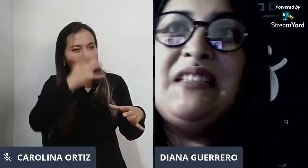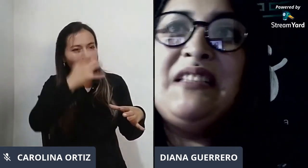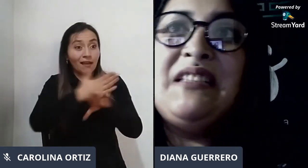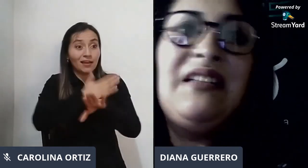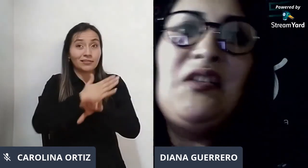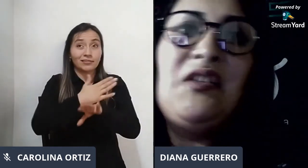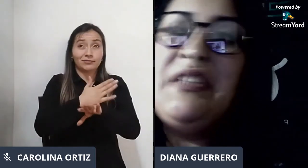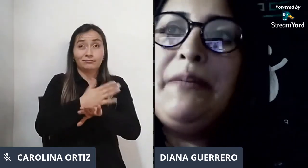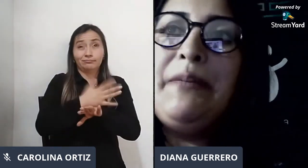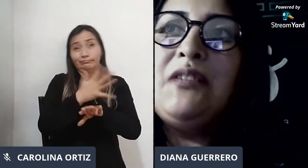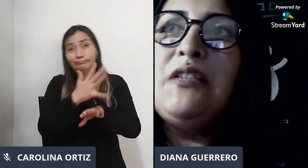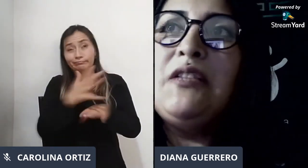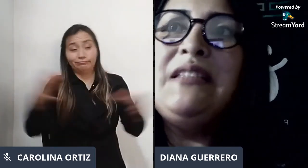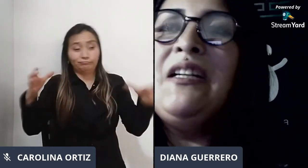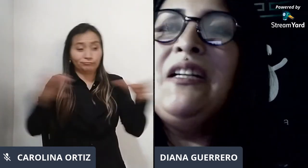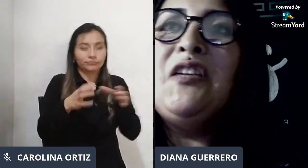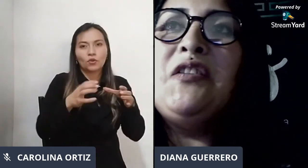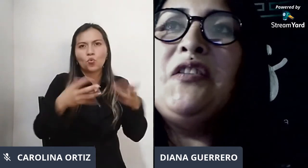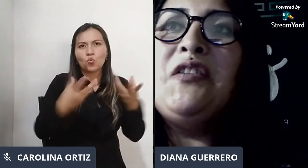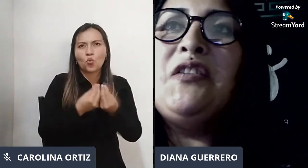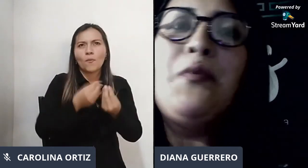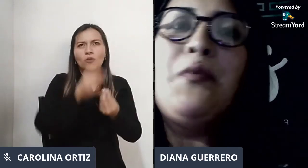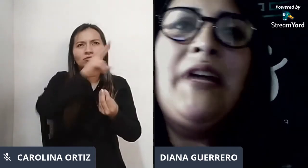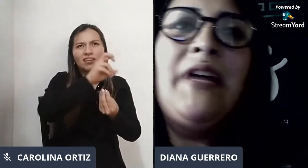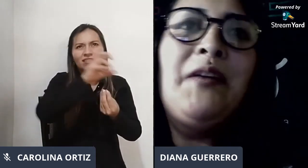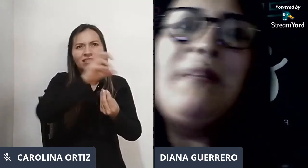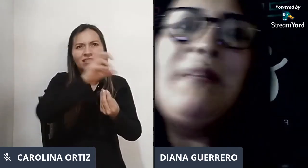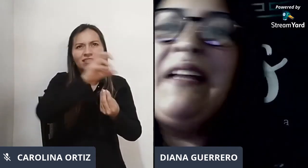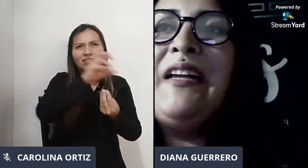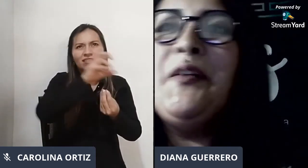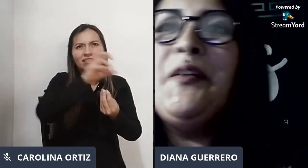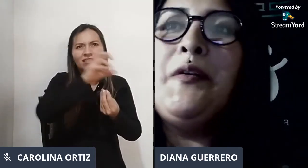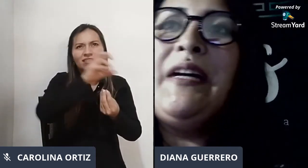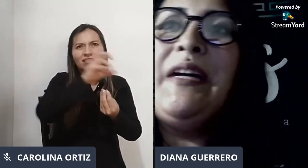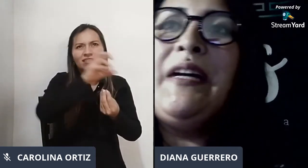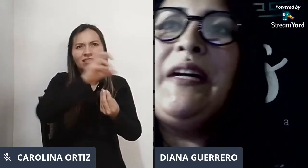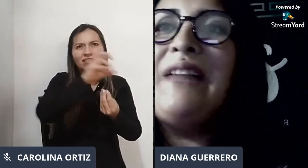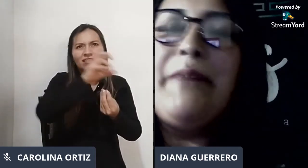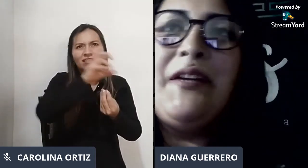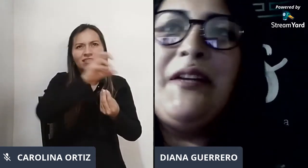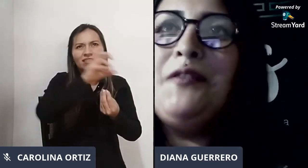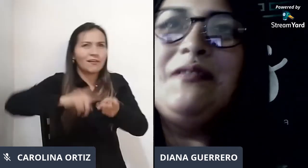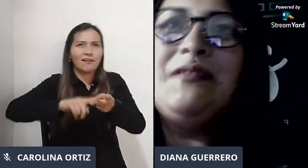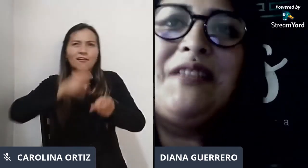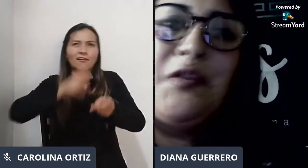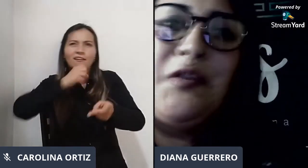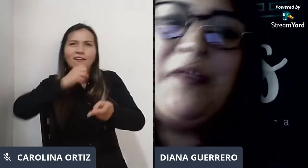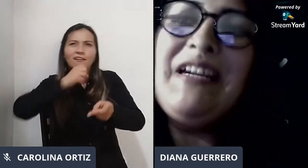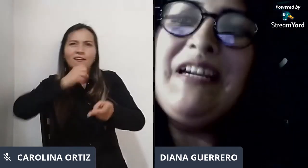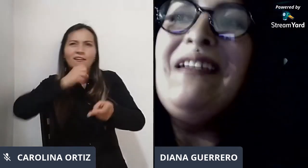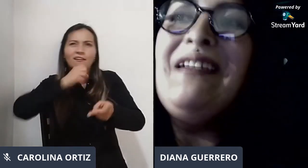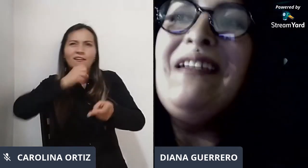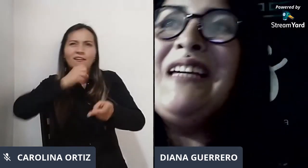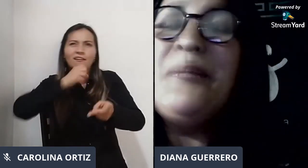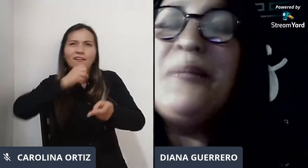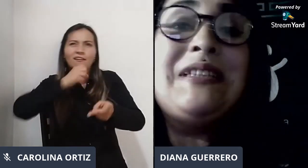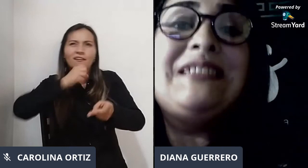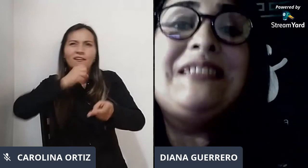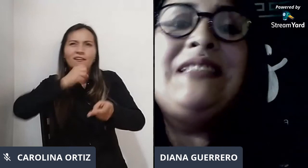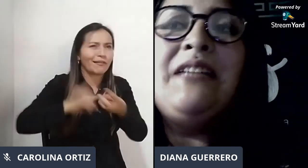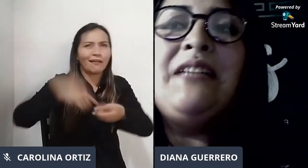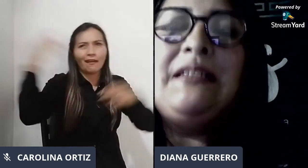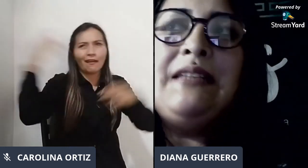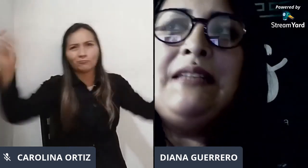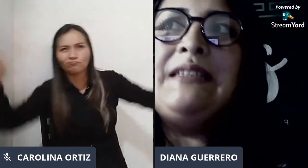entre 70 a 80 personas, donde había el punkero, el metalero, el rapero, de todo había. y pues